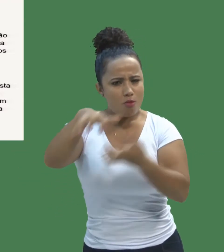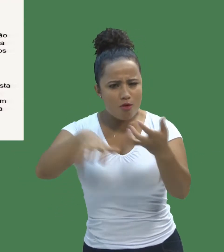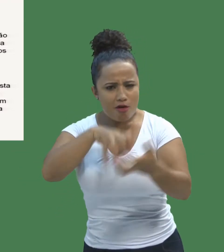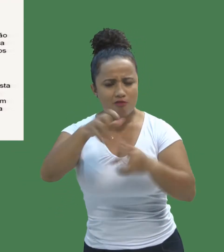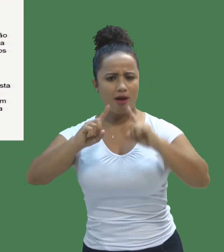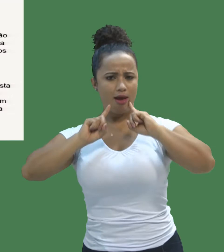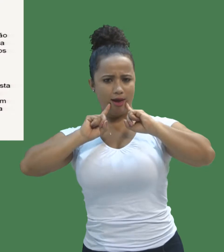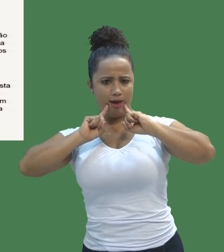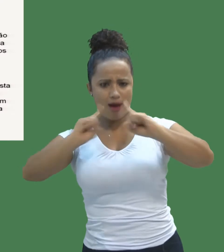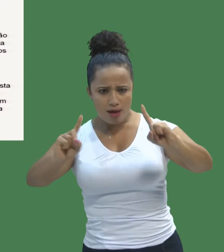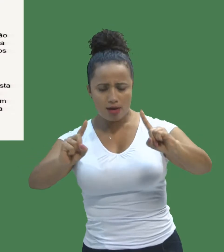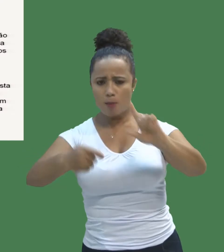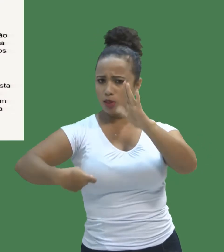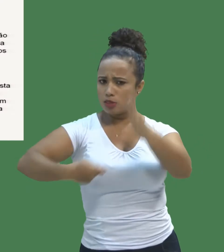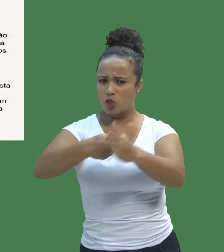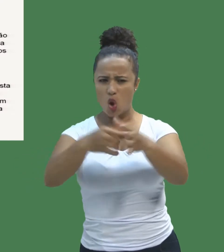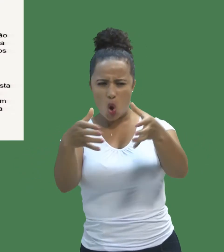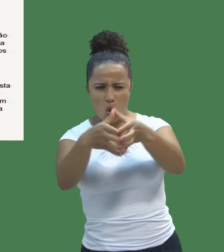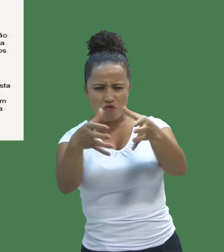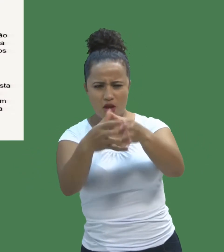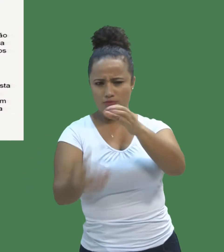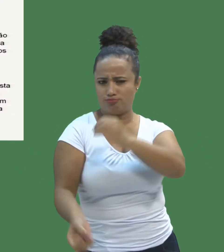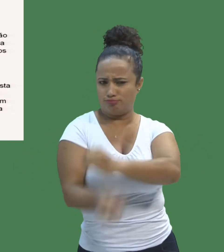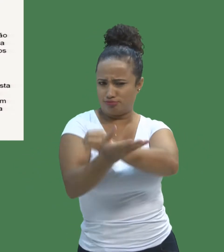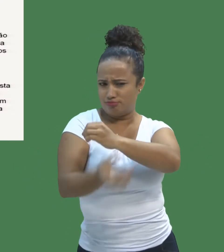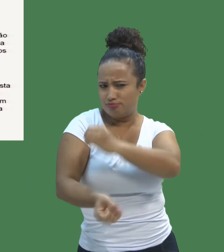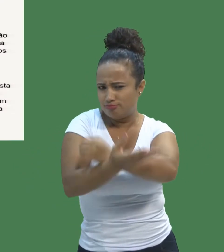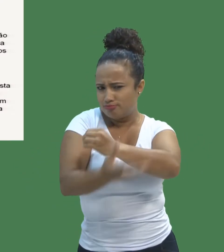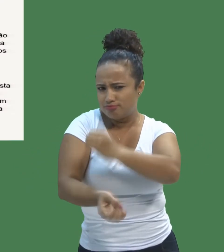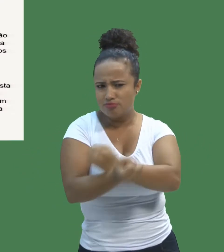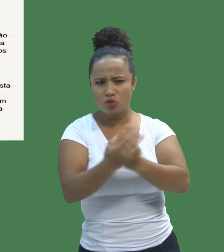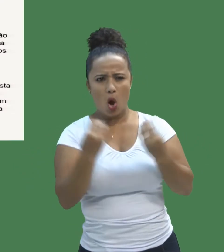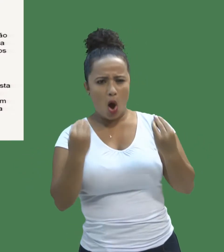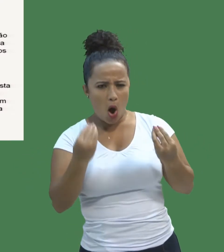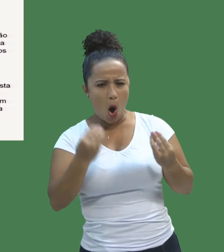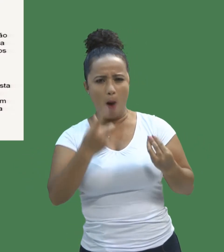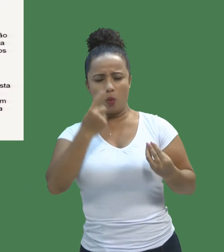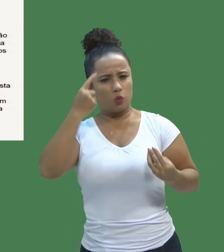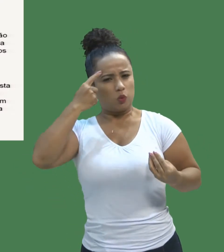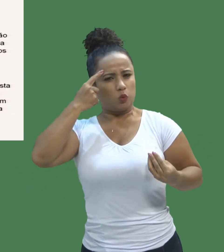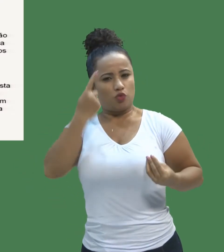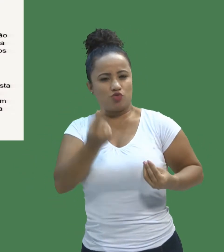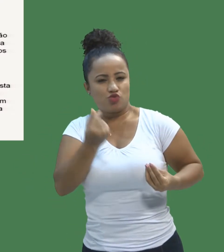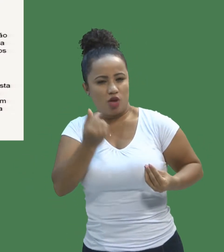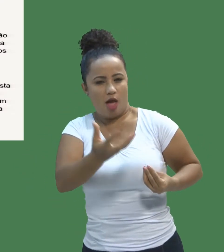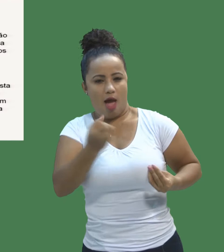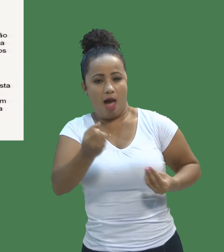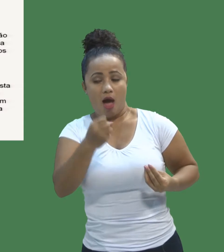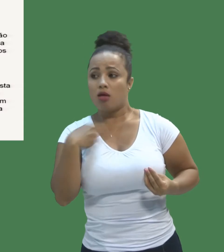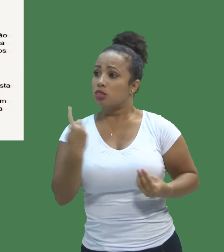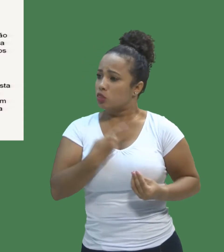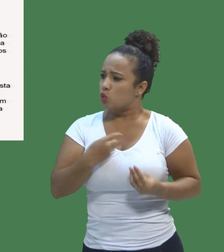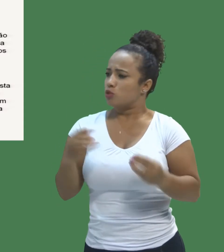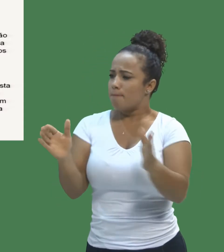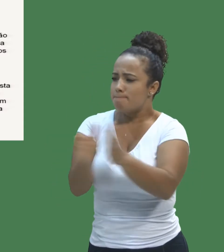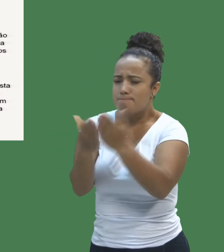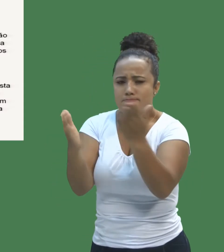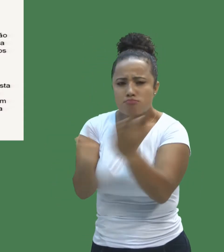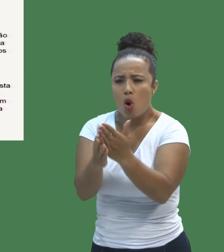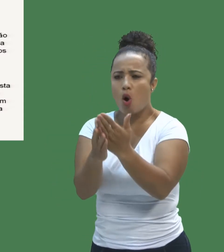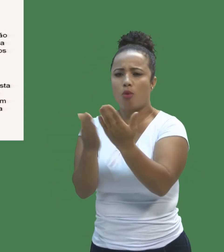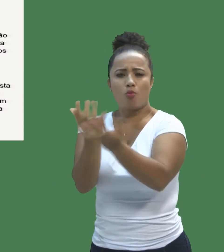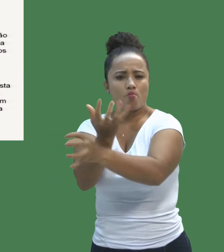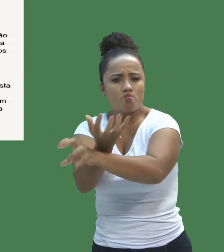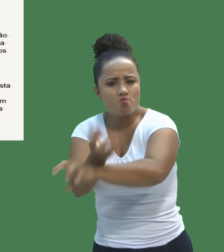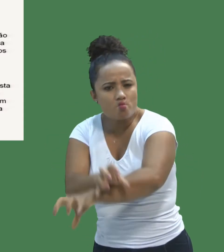e desilusão. Mas, além de alienado da verdadeira realidade, o homem cada